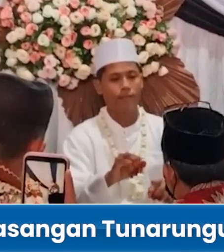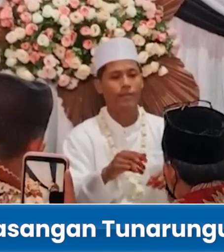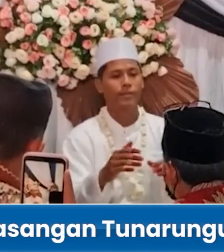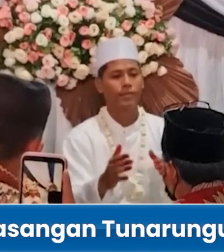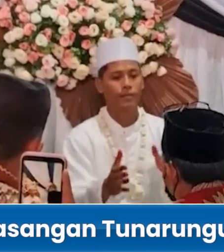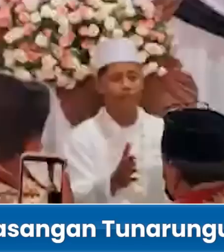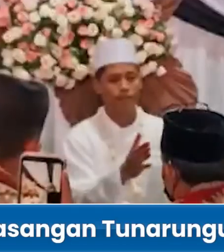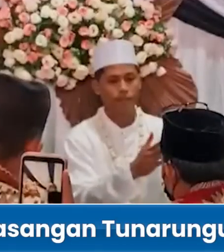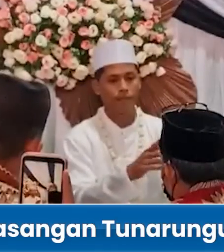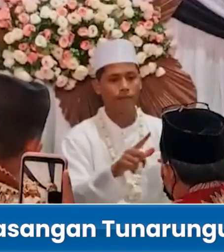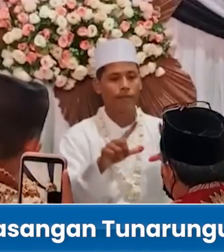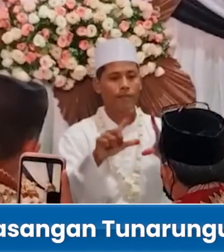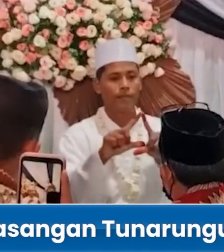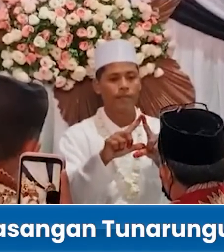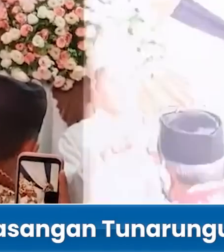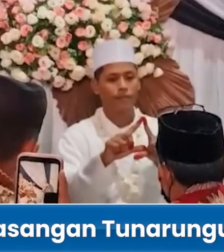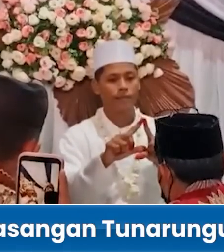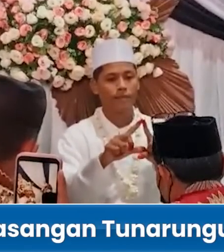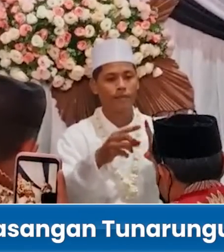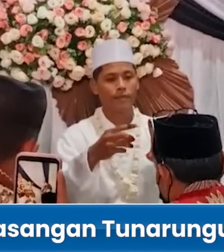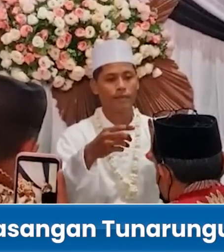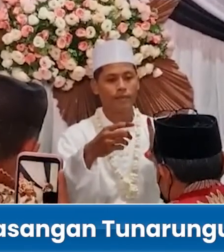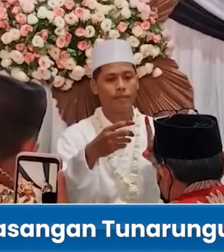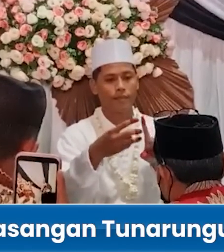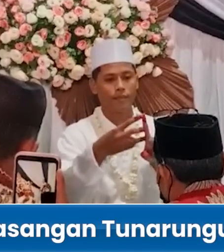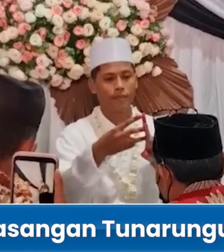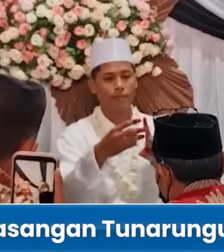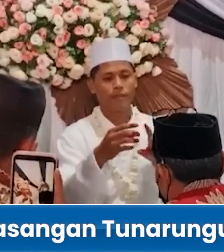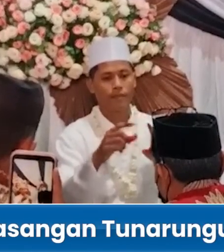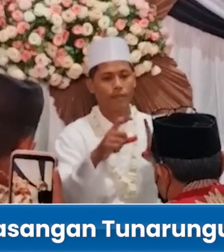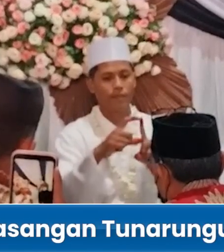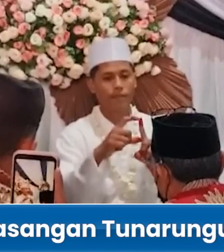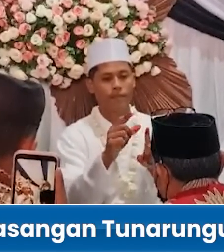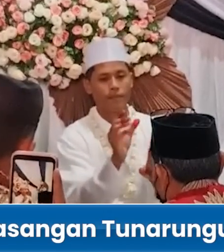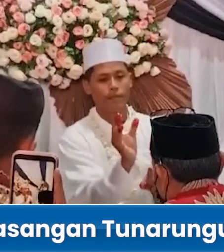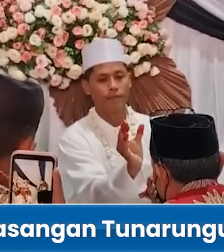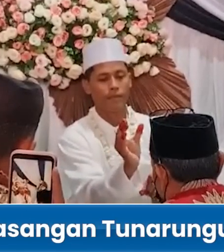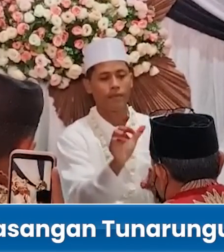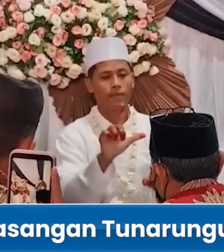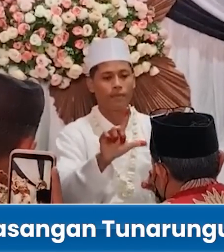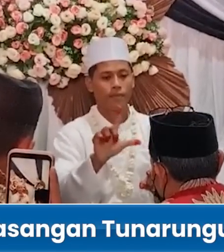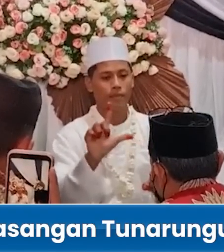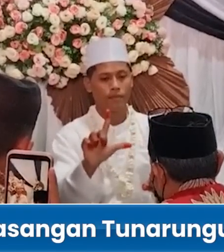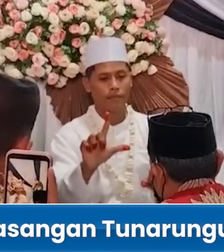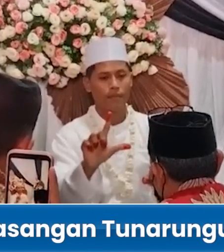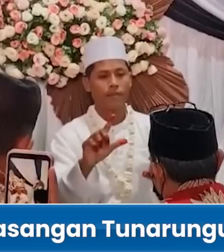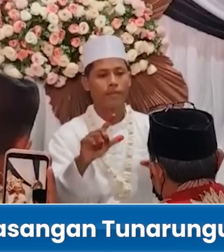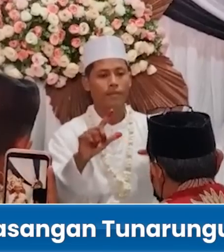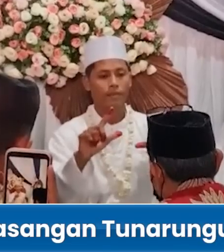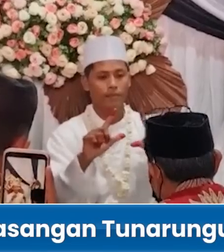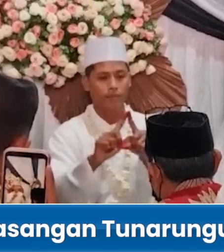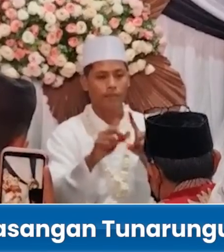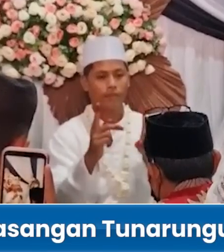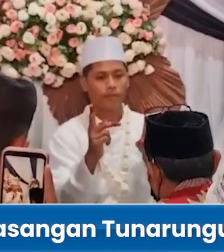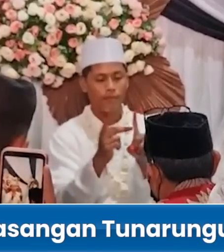di TikTok ini pun sukses ditonton sebanyak 685 ribu orang. Sang pengunggah bernama Meirahni kemudian